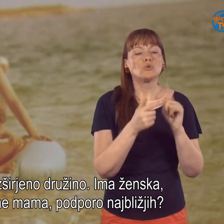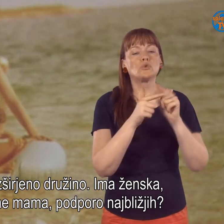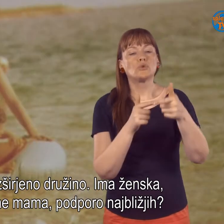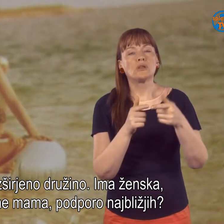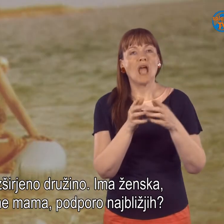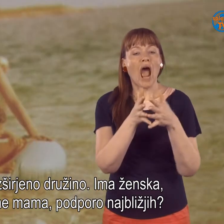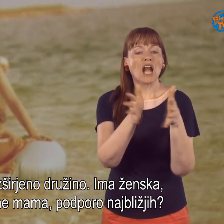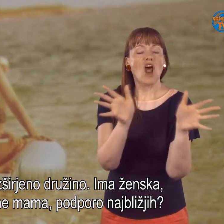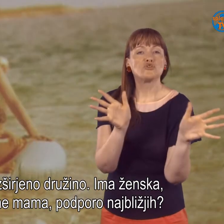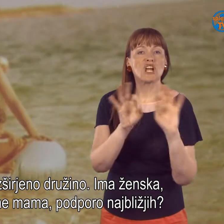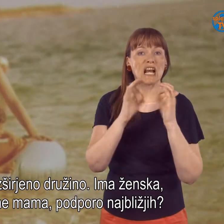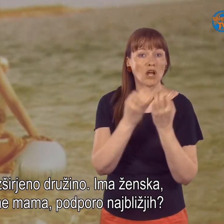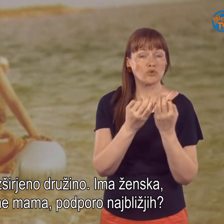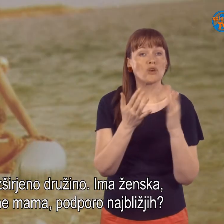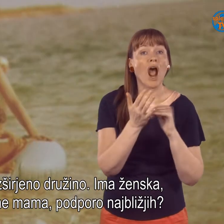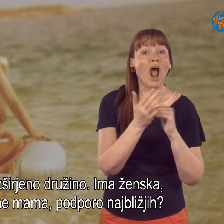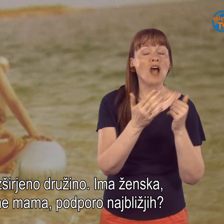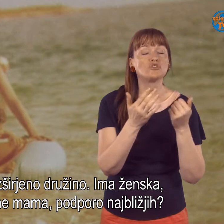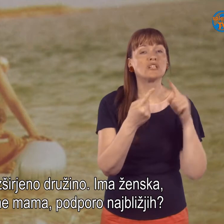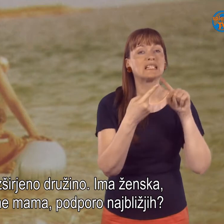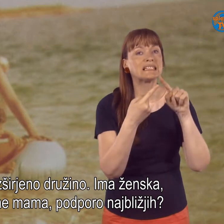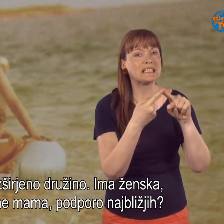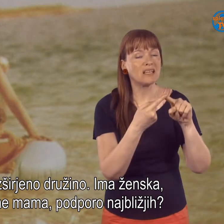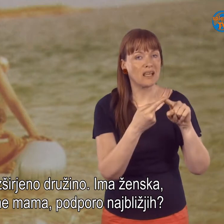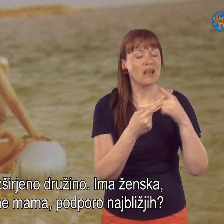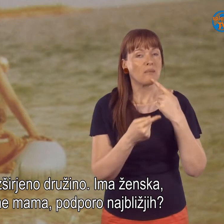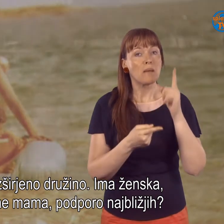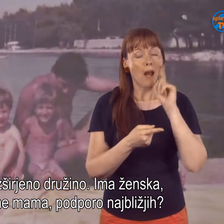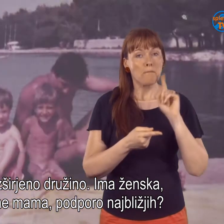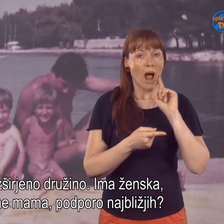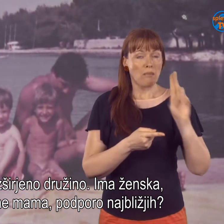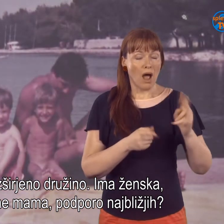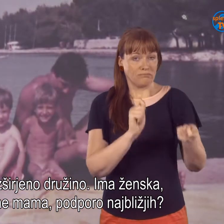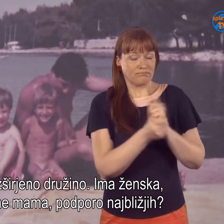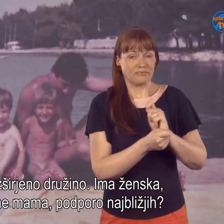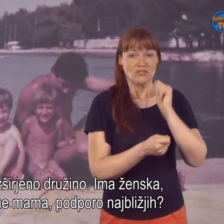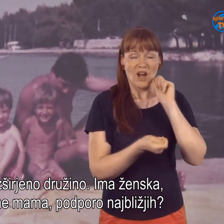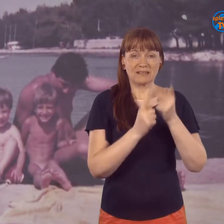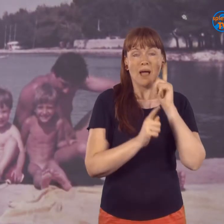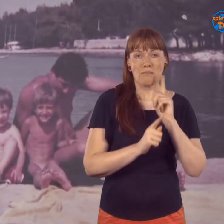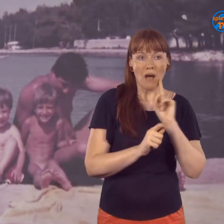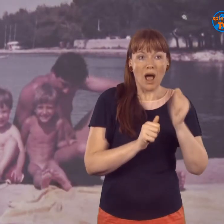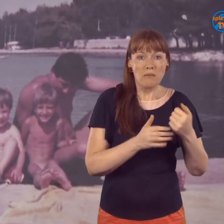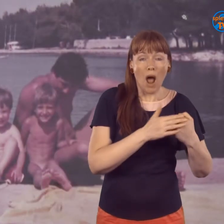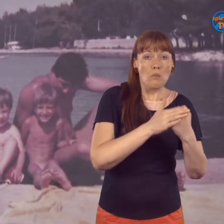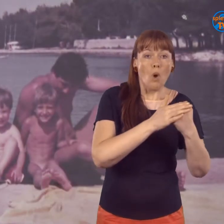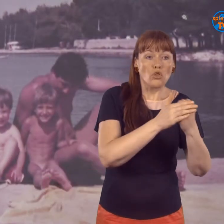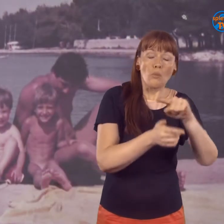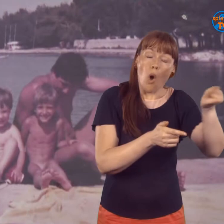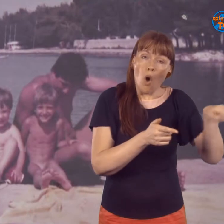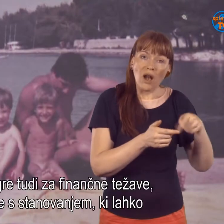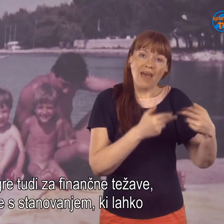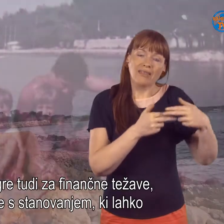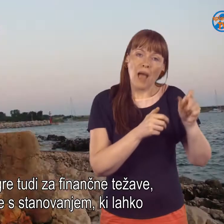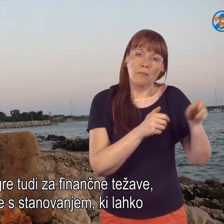razširjeno družino, a ima ženska, ko postane mama, podporo najbližjih. Potem pa